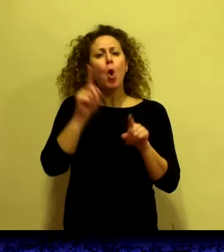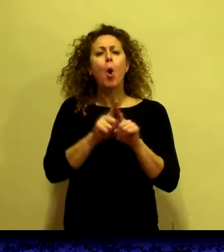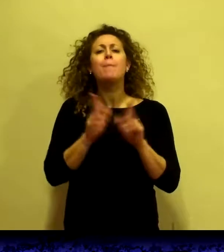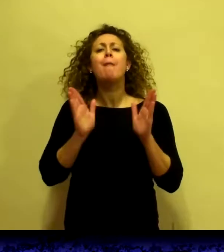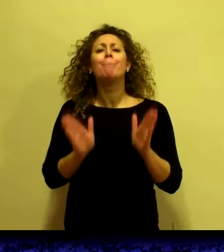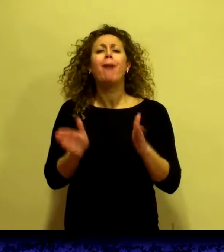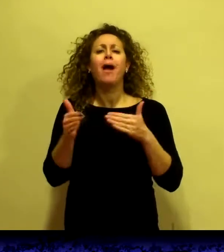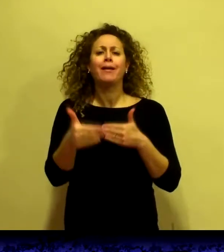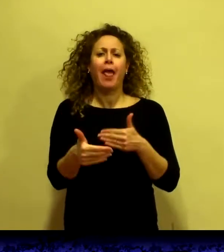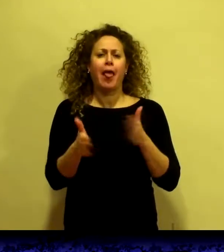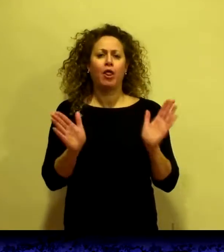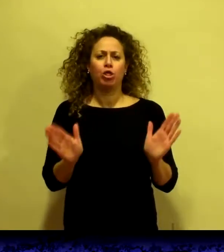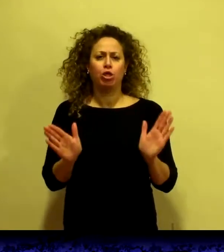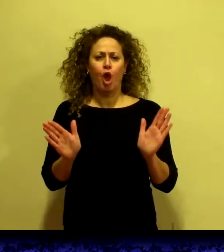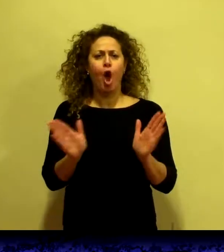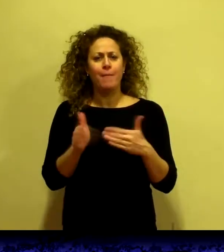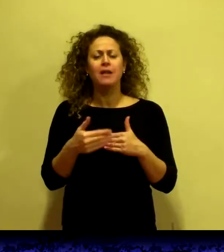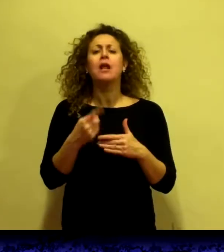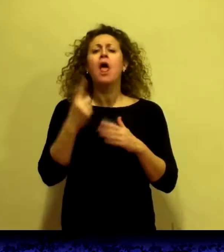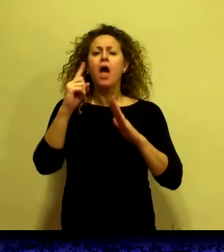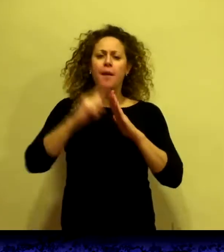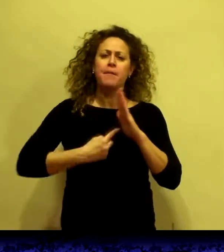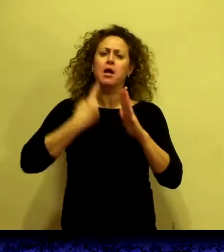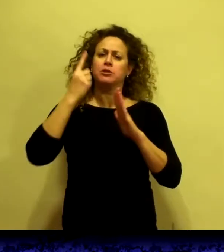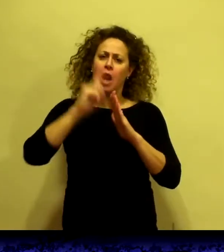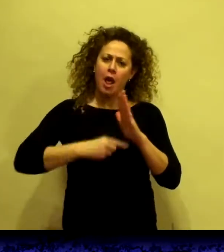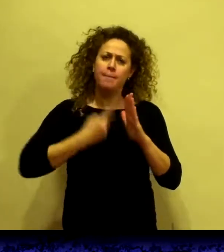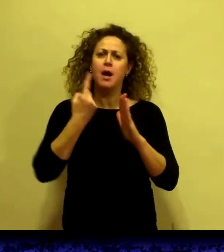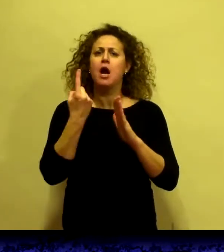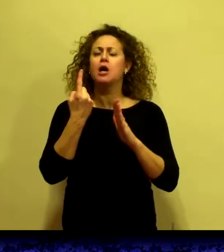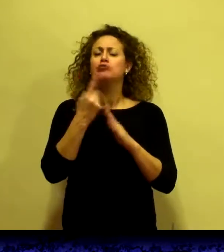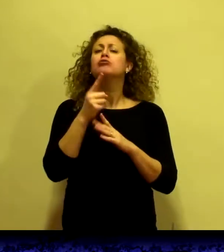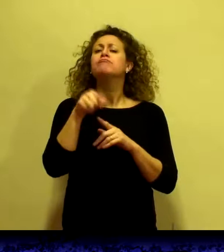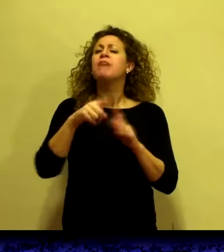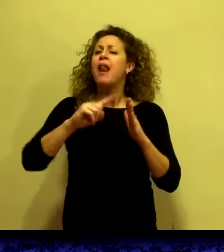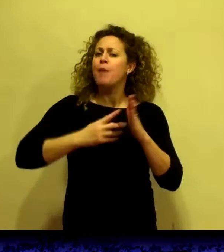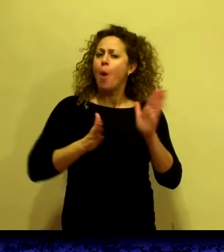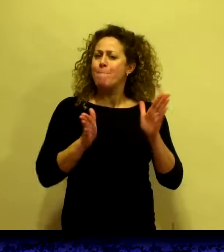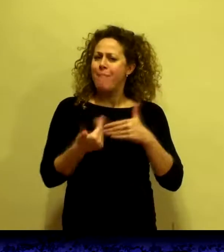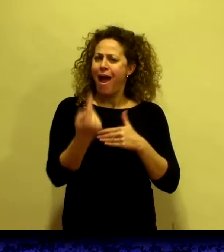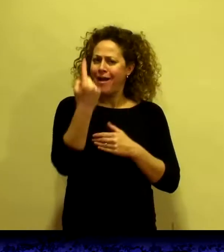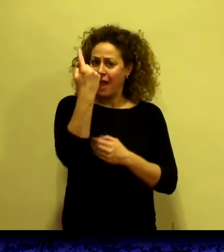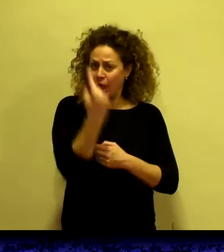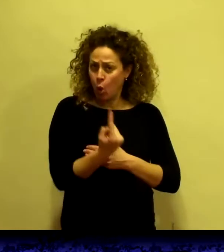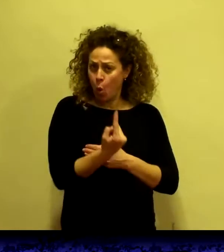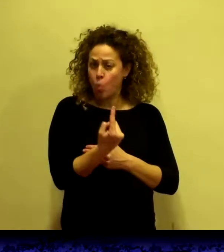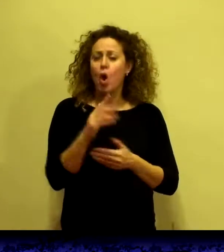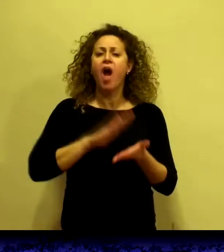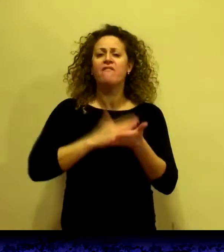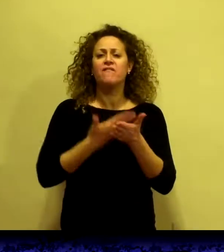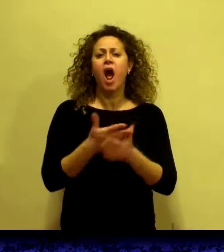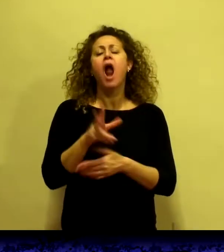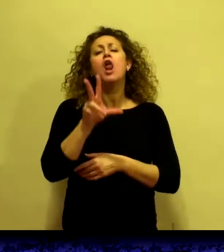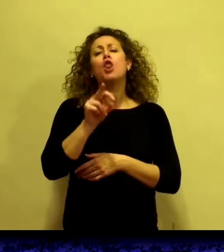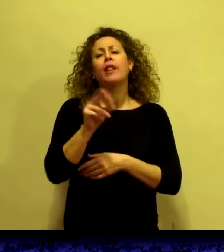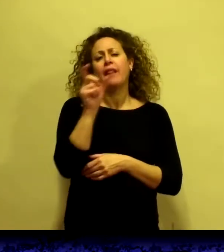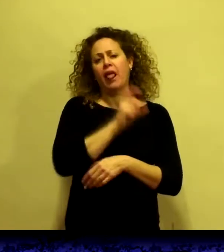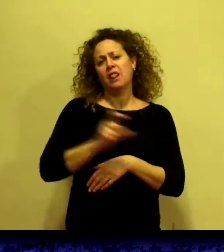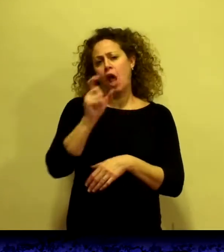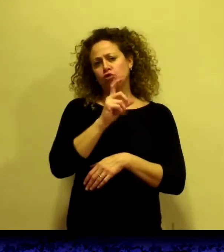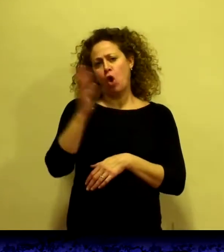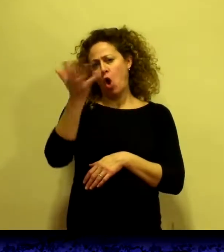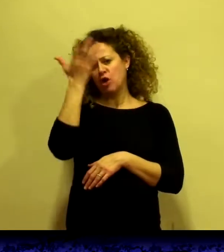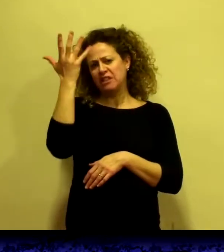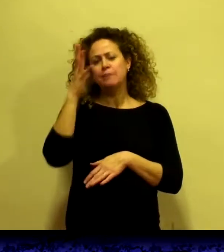pacchetti su base mensile, quindi ogni pacchetto è valido 30 giorni, dal 5 del mese al 5 del mese successivo, per